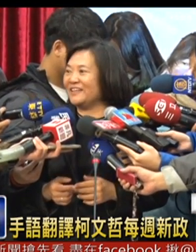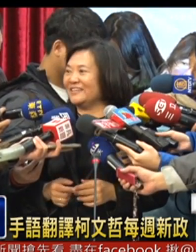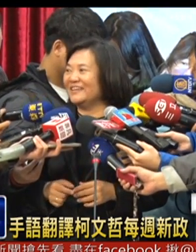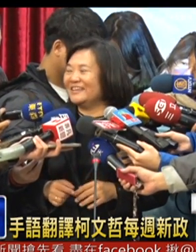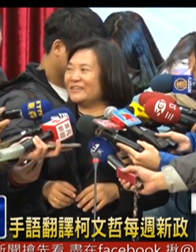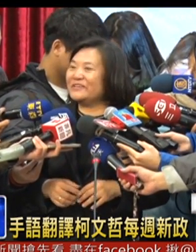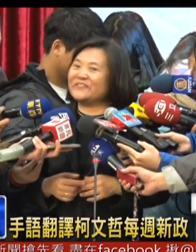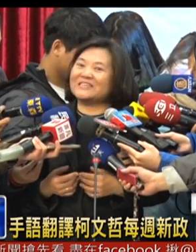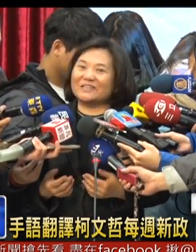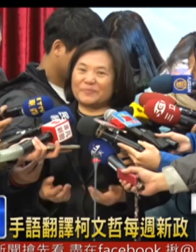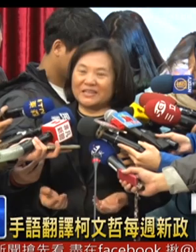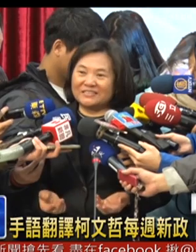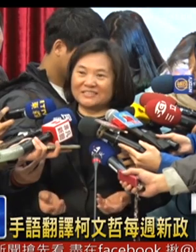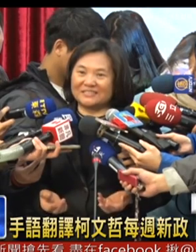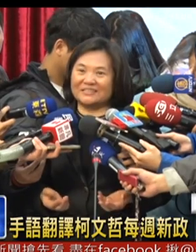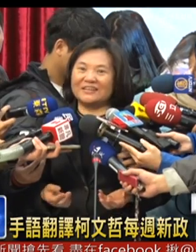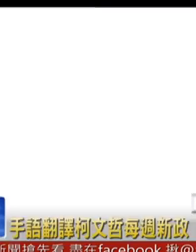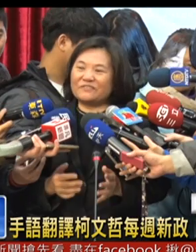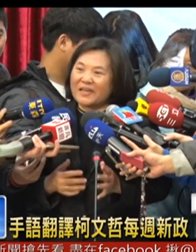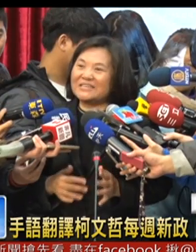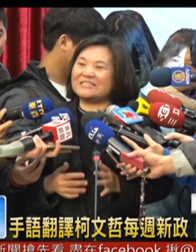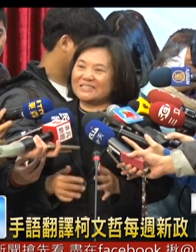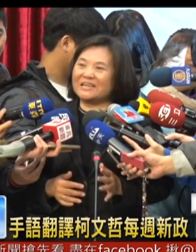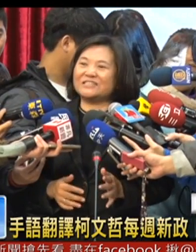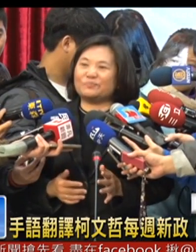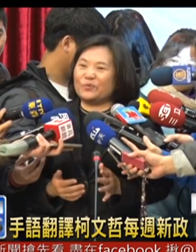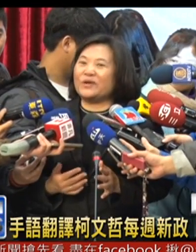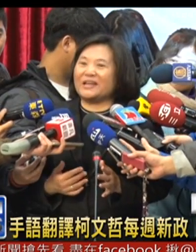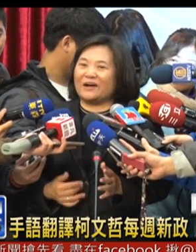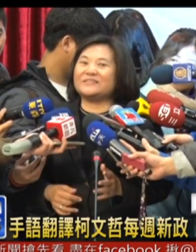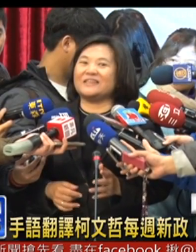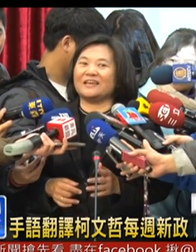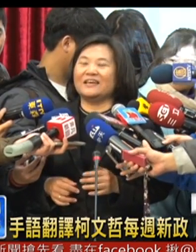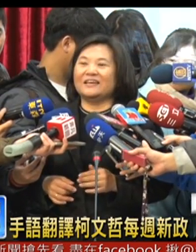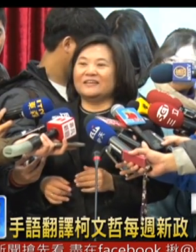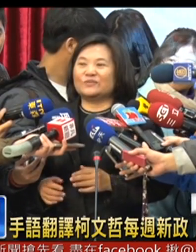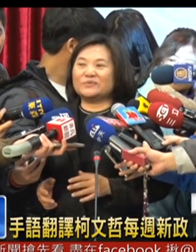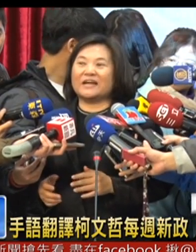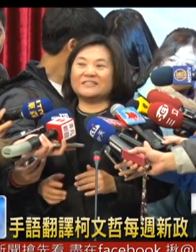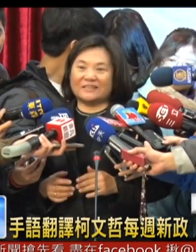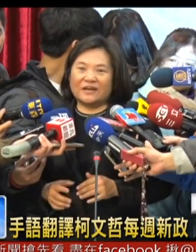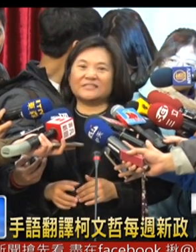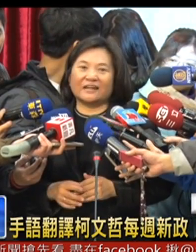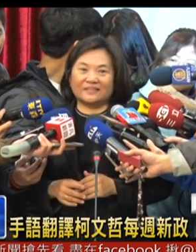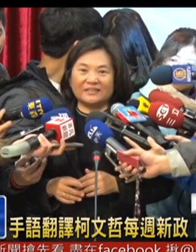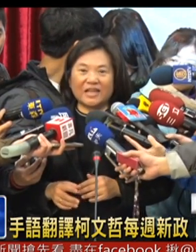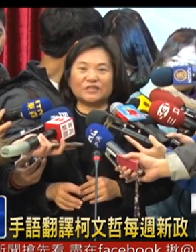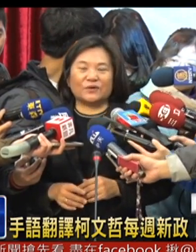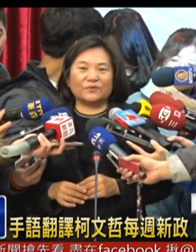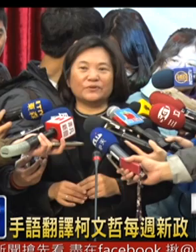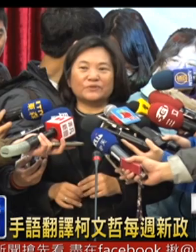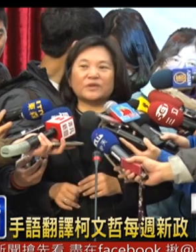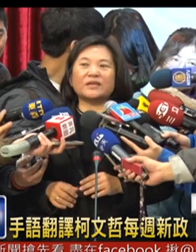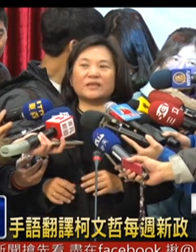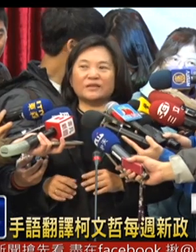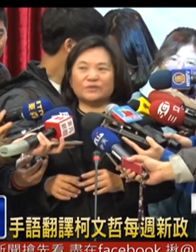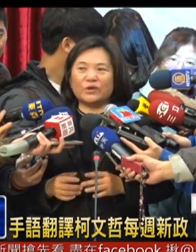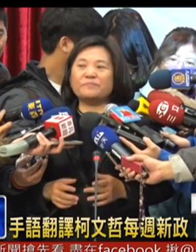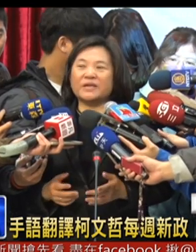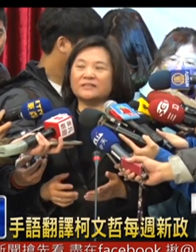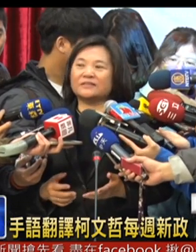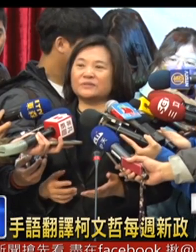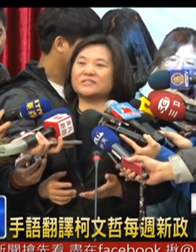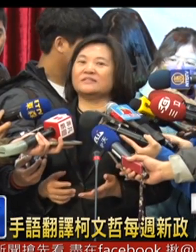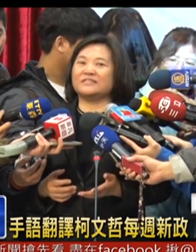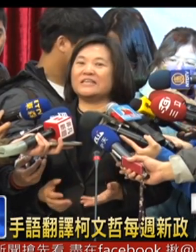好翻的，因为非常的平实，在翻译之前是不会了解主讲者要讲的内容，所以